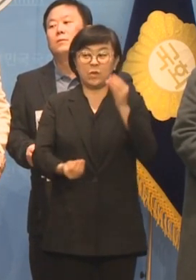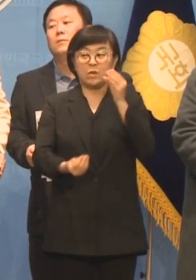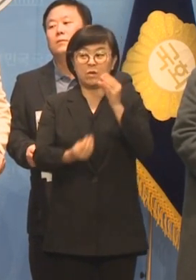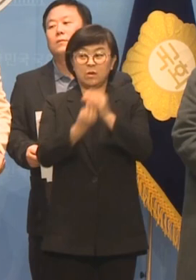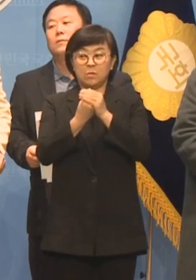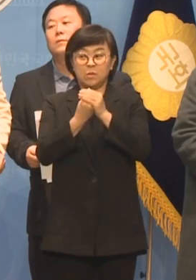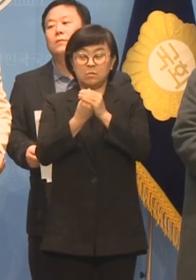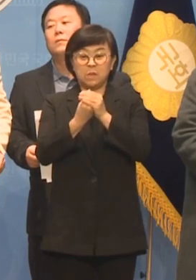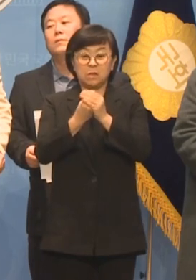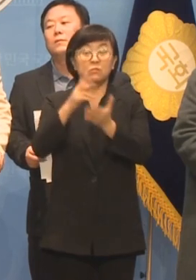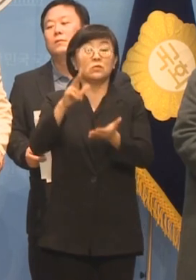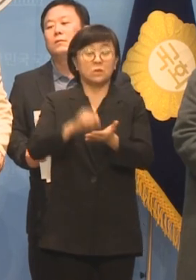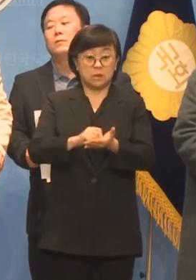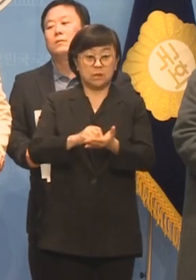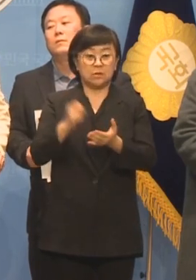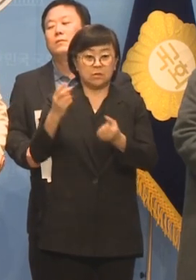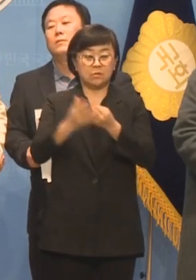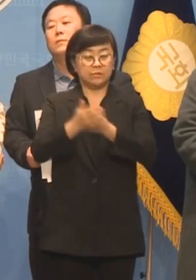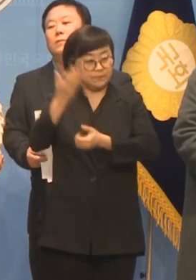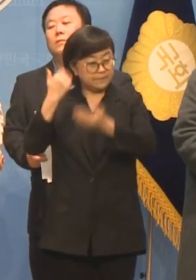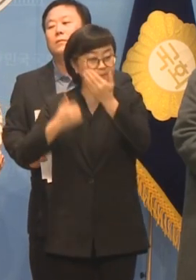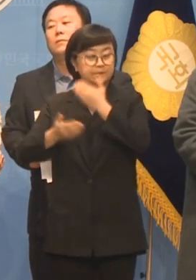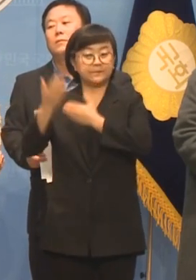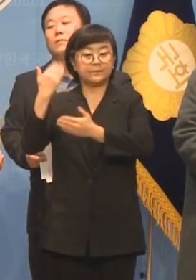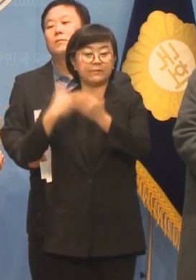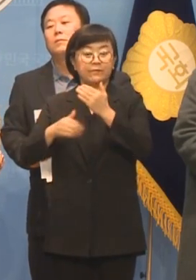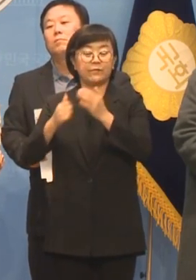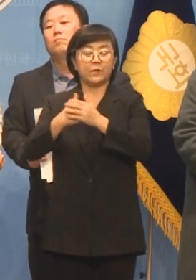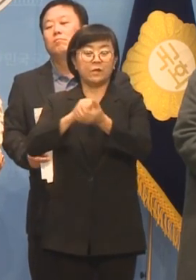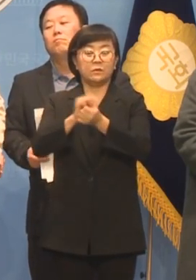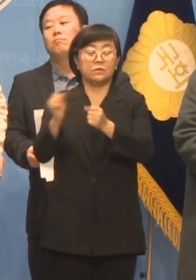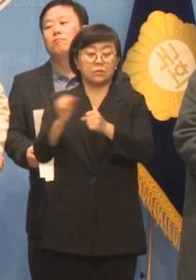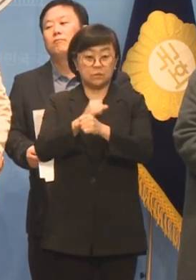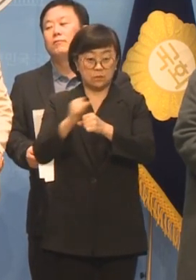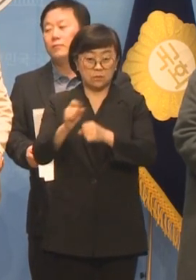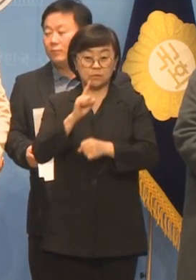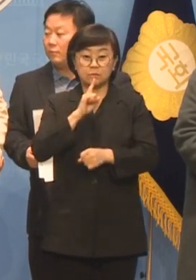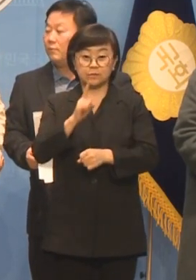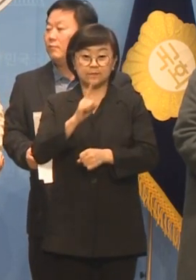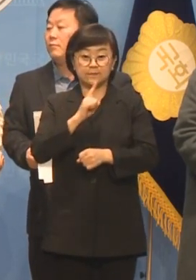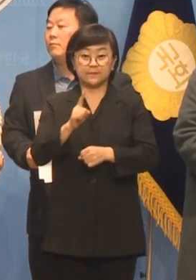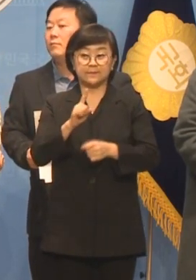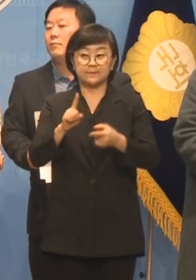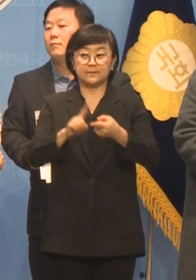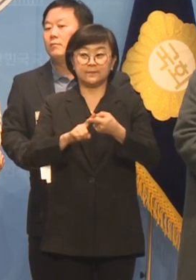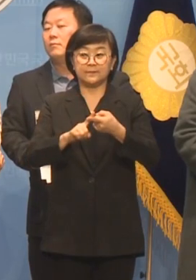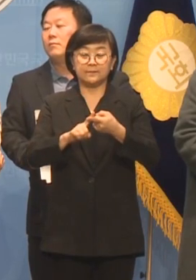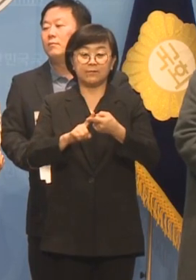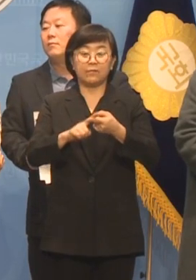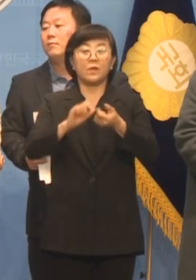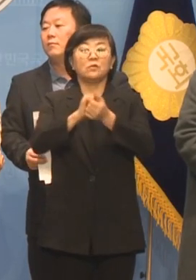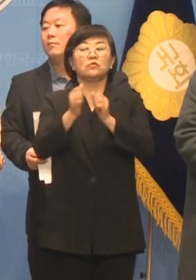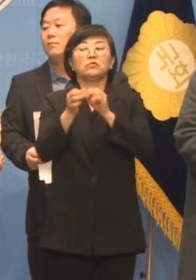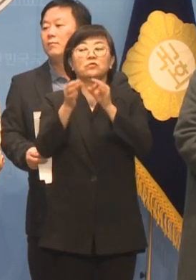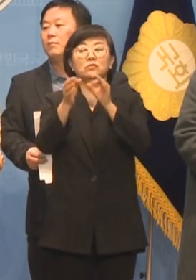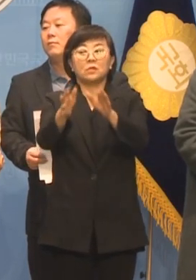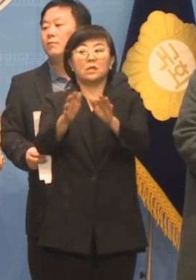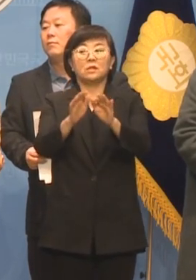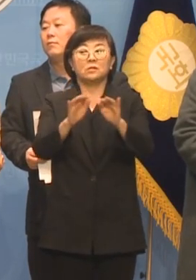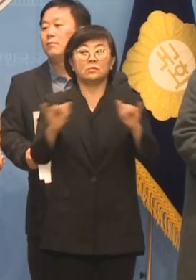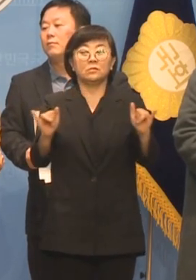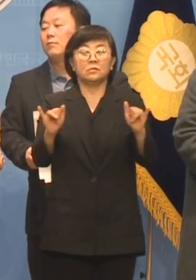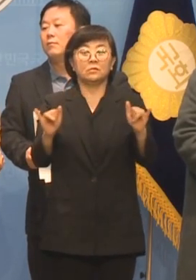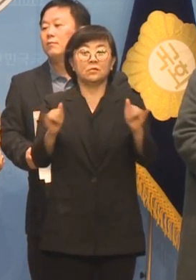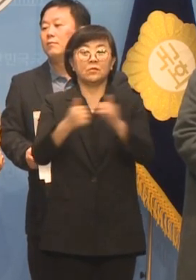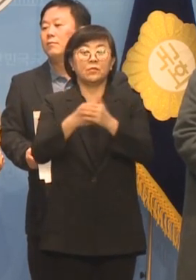받은 문제나 과거에 주가 조작은 소위 주식